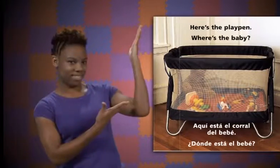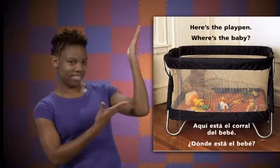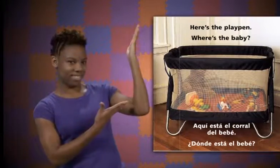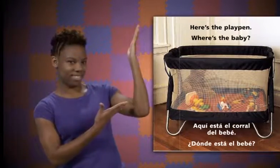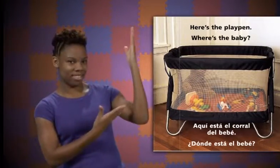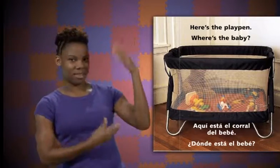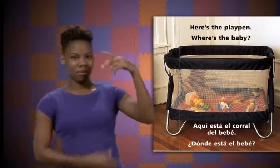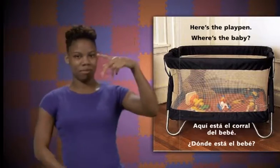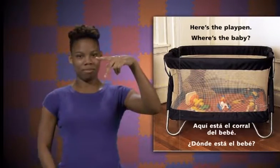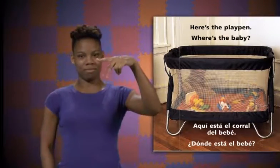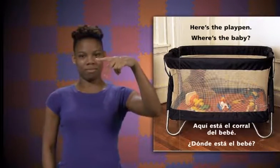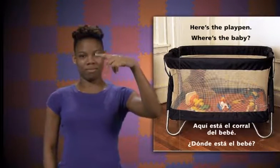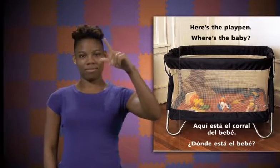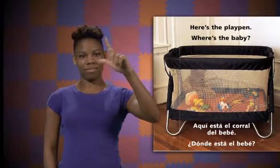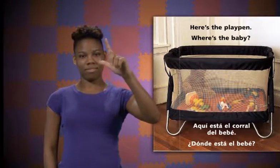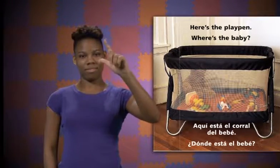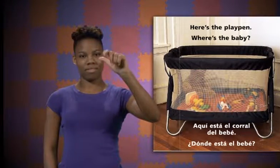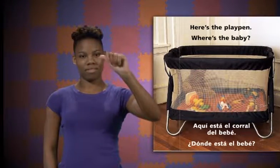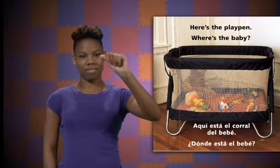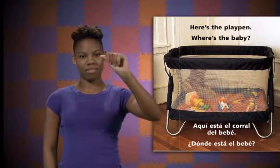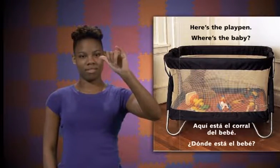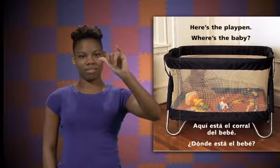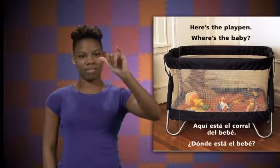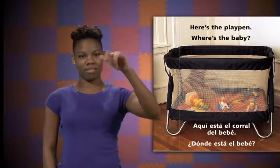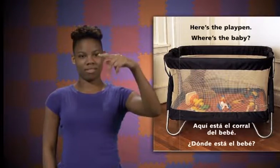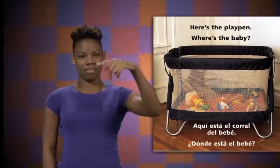Aquí está el corral del bebé.